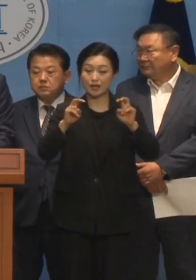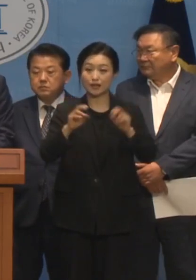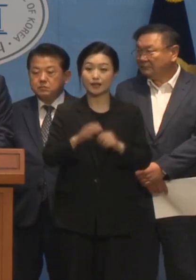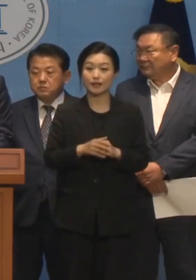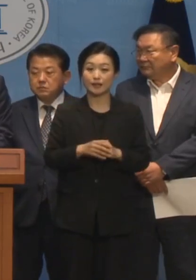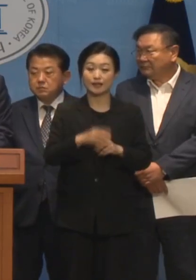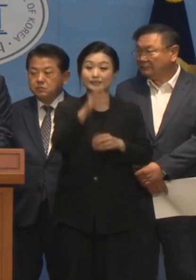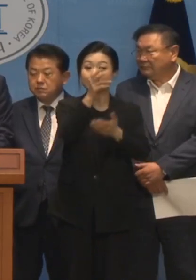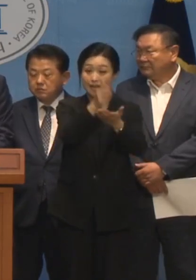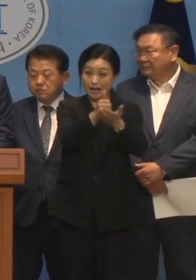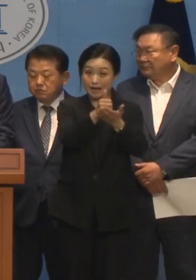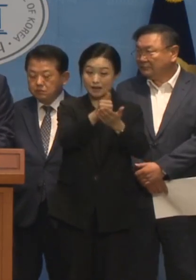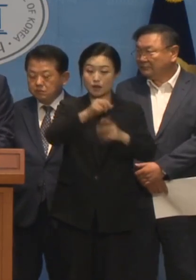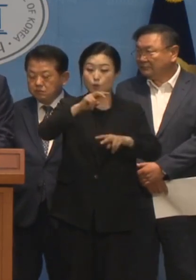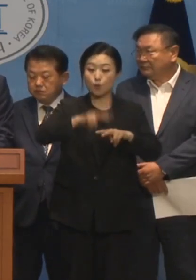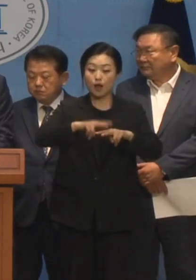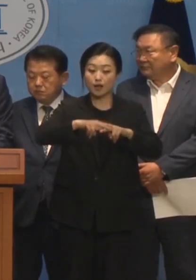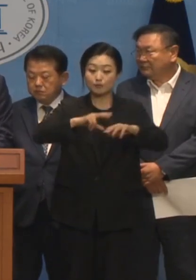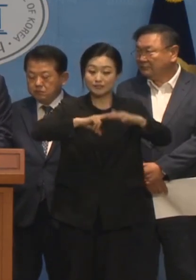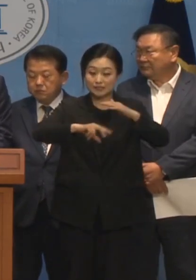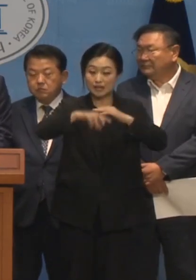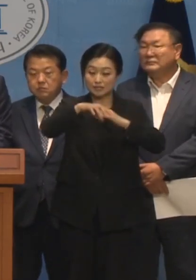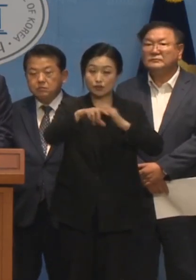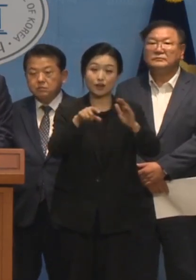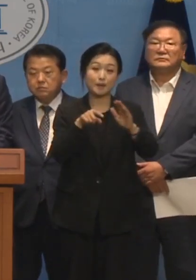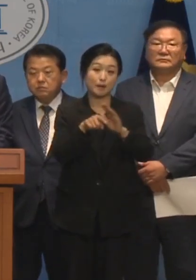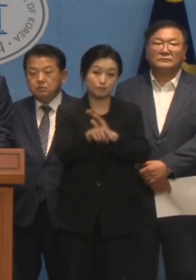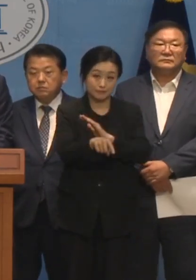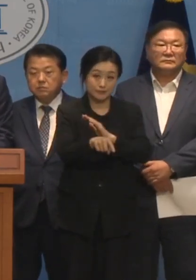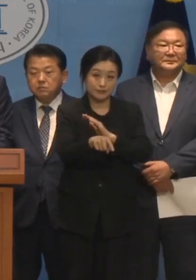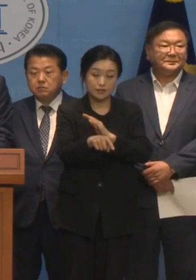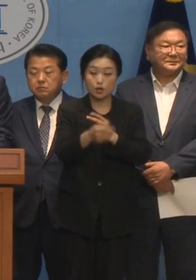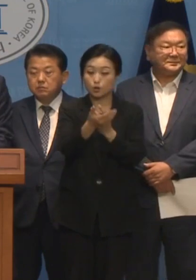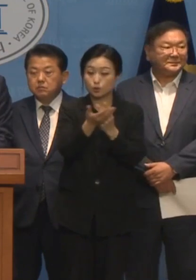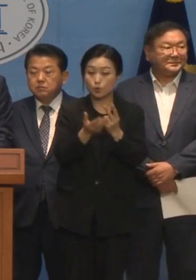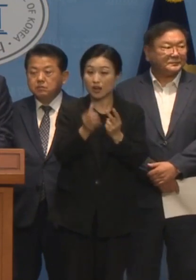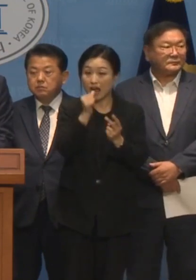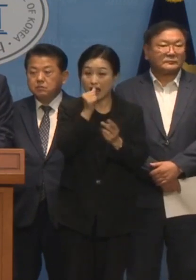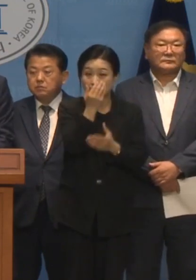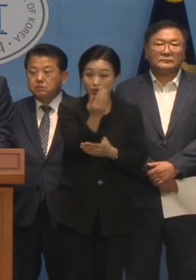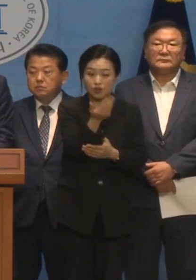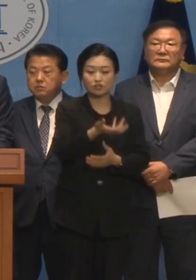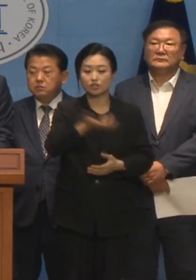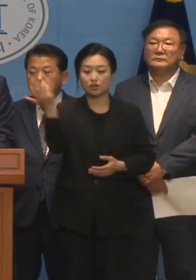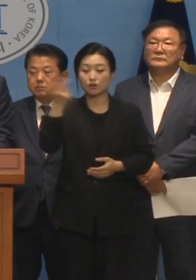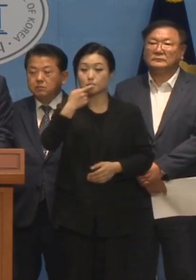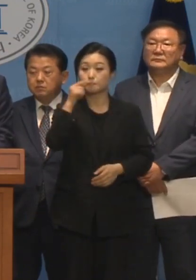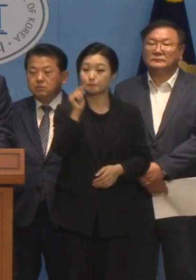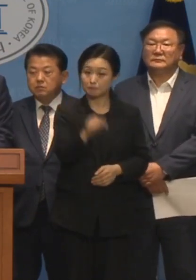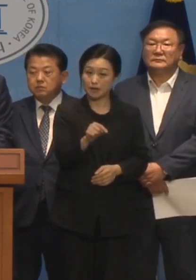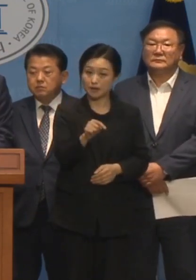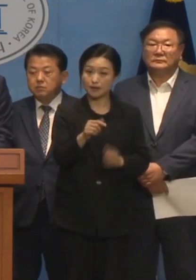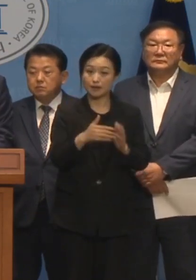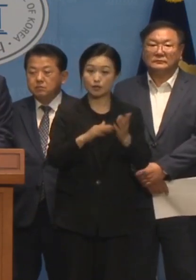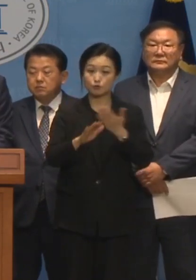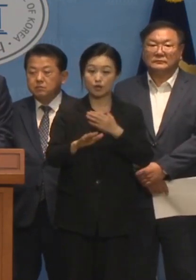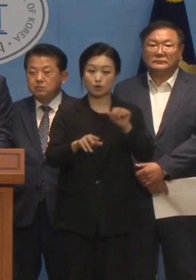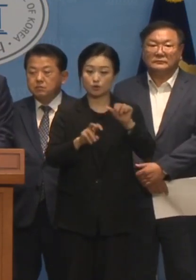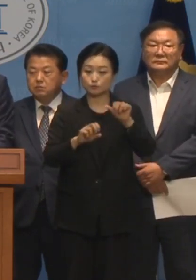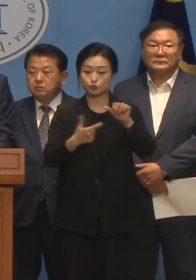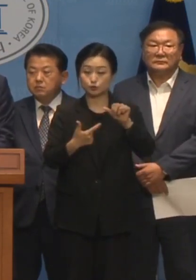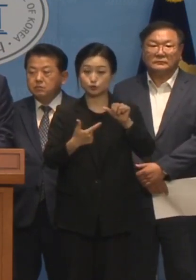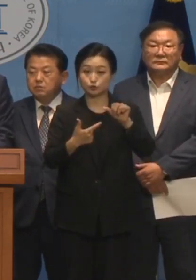사장은 광화문역에 방문해서 독도 조형물 철거를 지시를 했습니다. 그 이후 5월